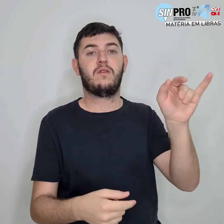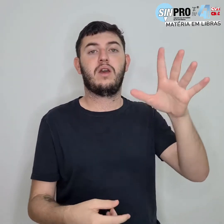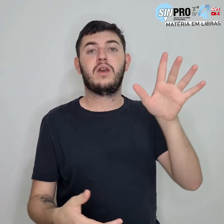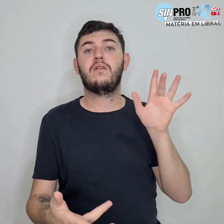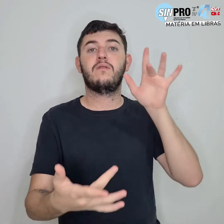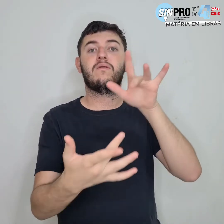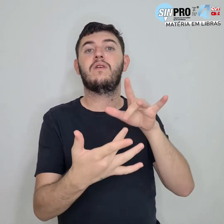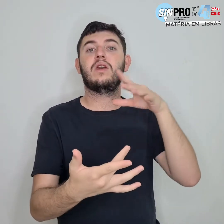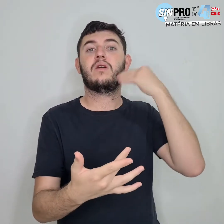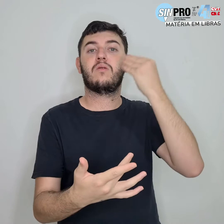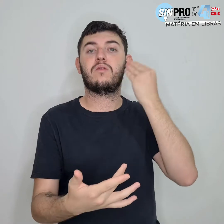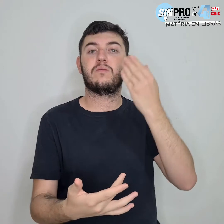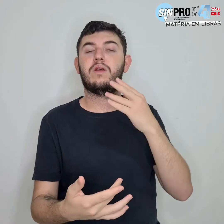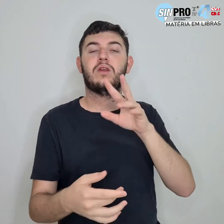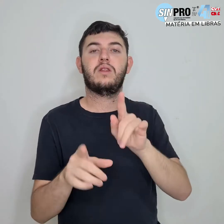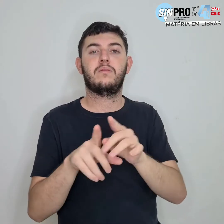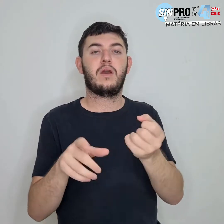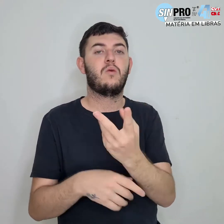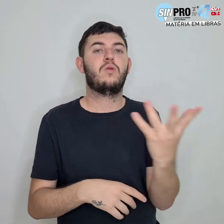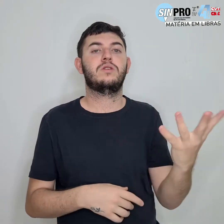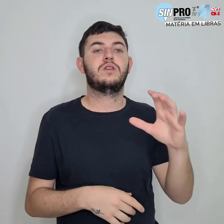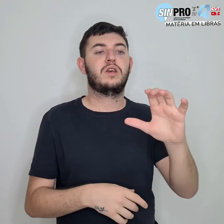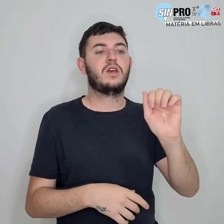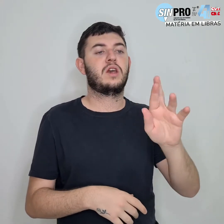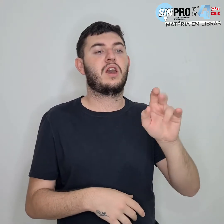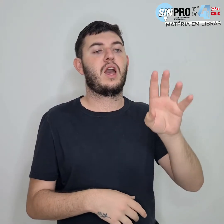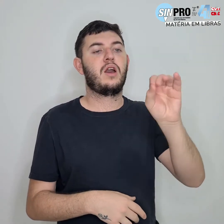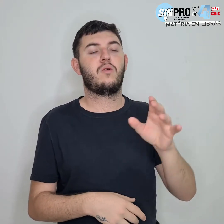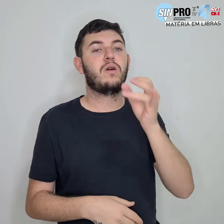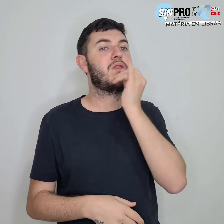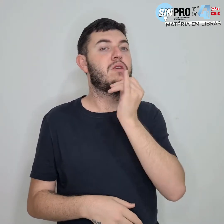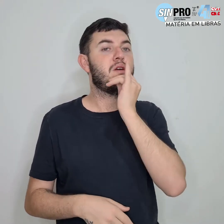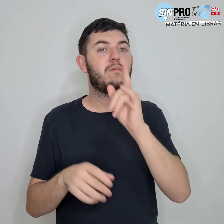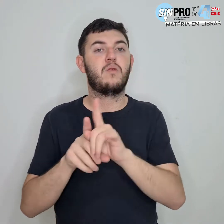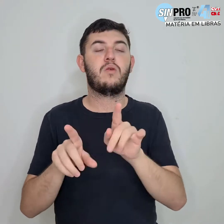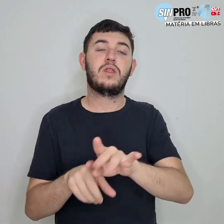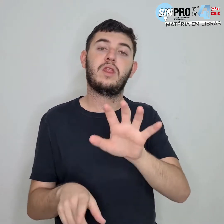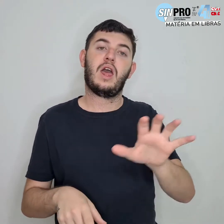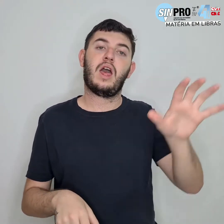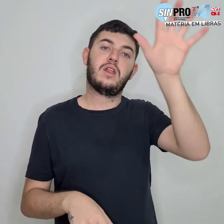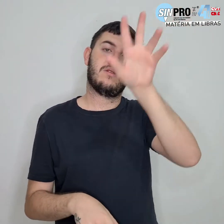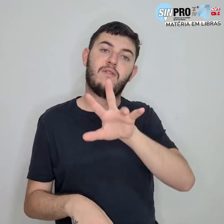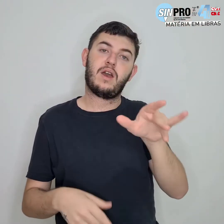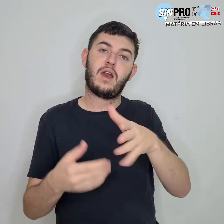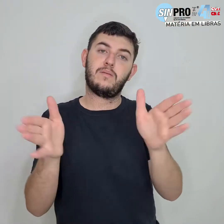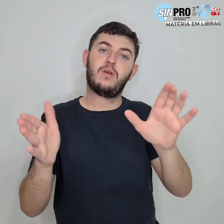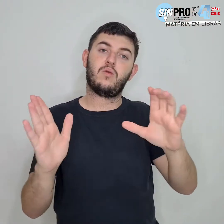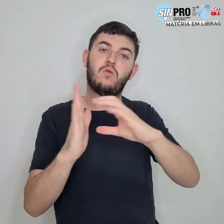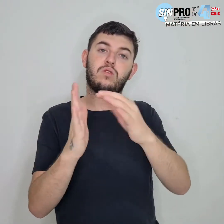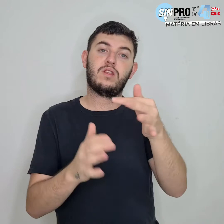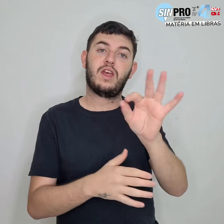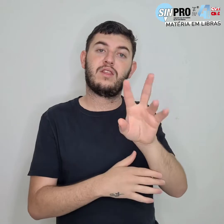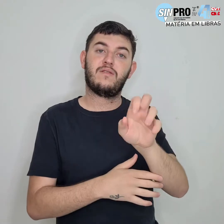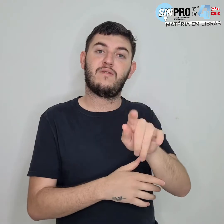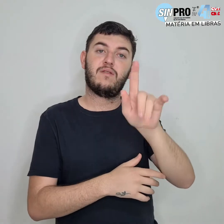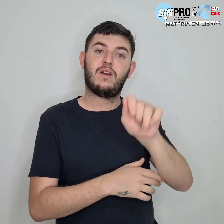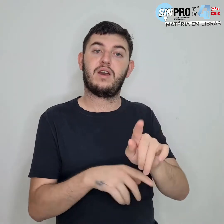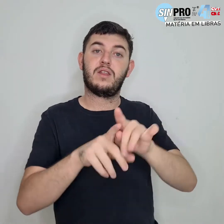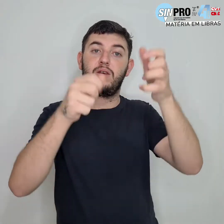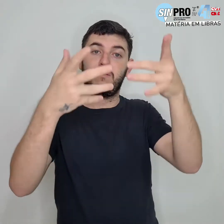certa de cargos. Exemplo, se o Estado abre um concurso para 10 vagas, significa dizer que 10 pessoas vão ingressar no vínculo